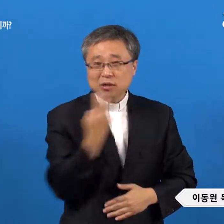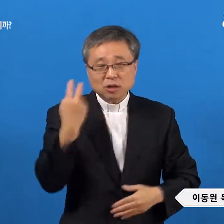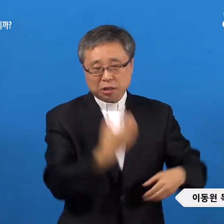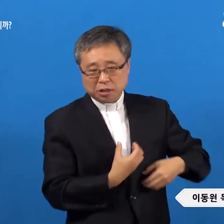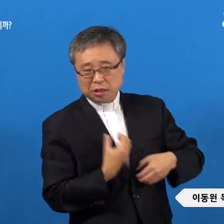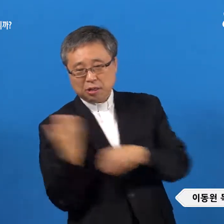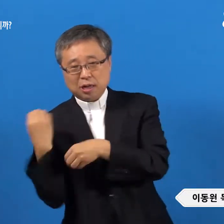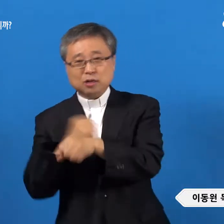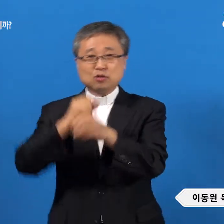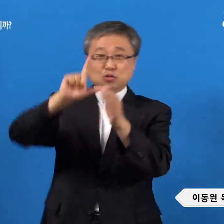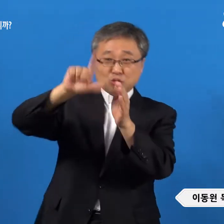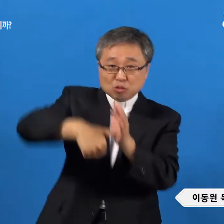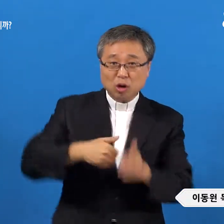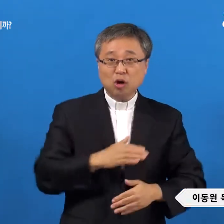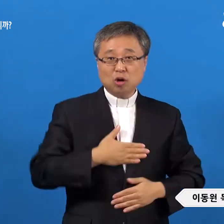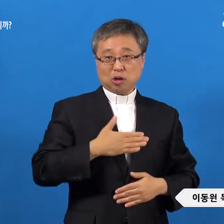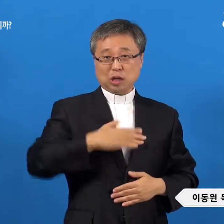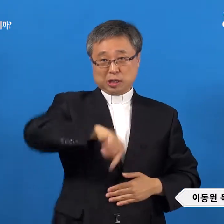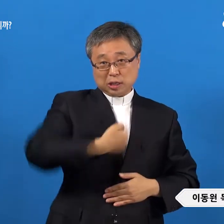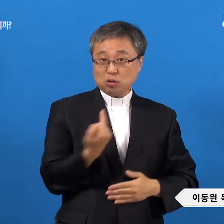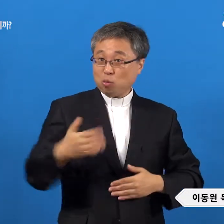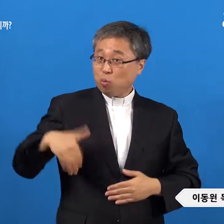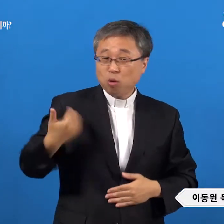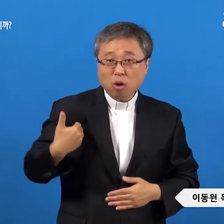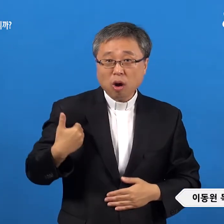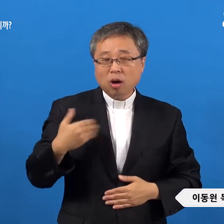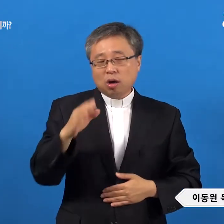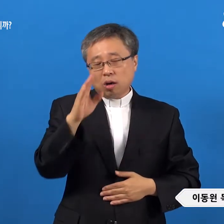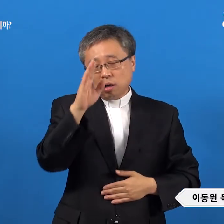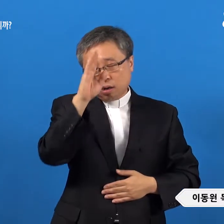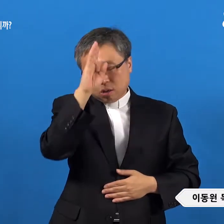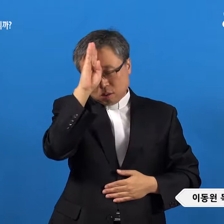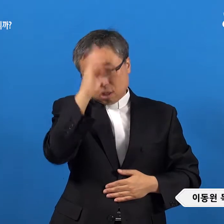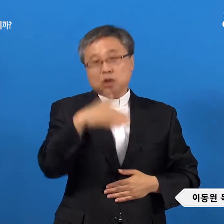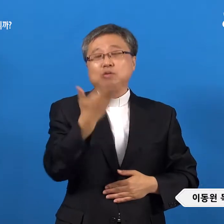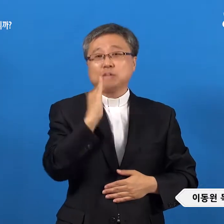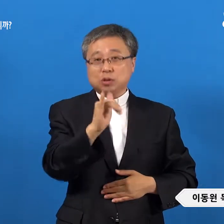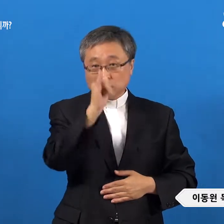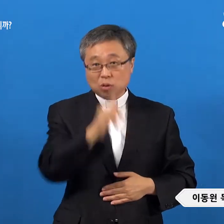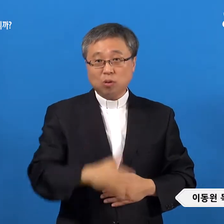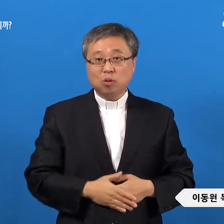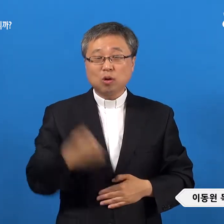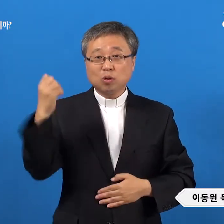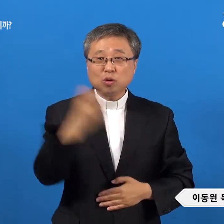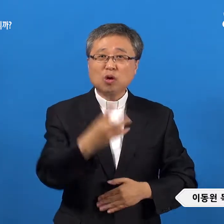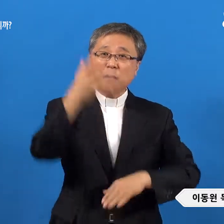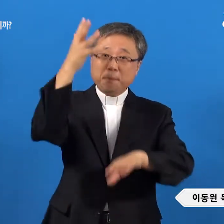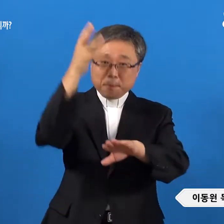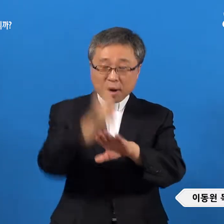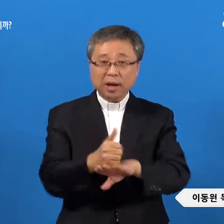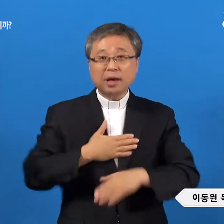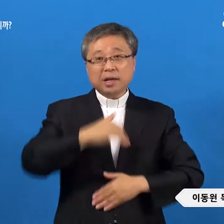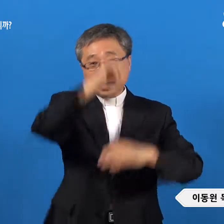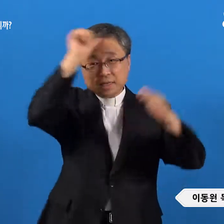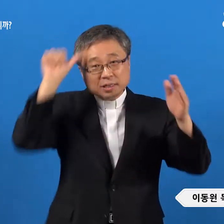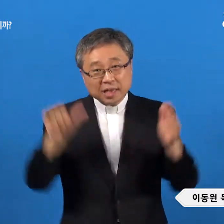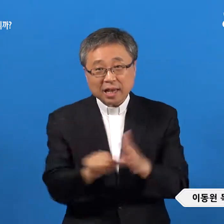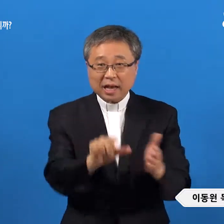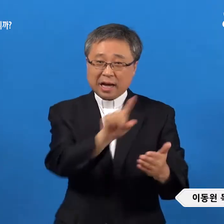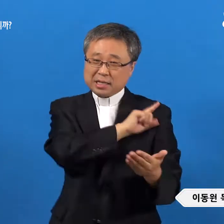게을리하는 순간 우리는 자신도 모르게 병들어갈 수가 있고, 그리고 마침내 인생의 중요한 위기에